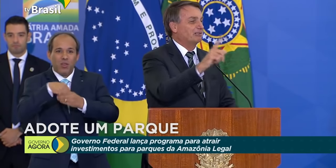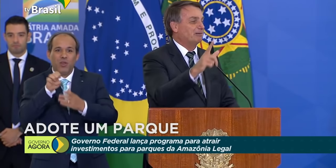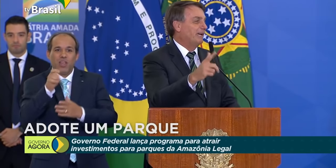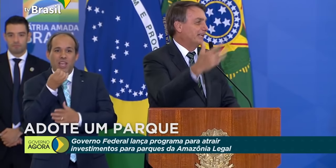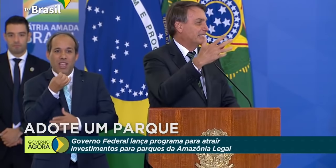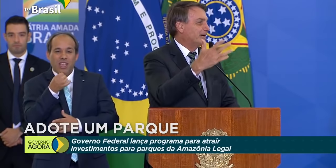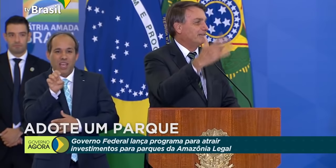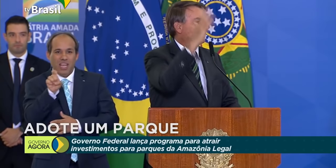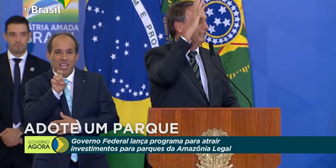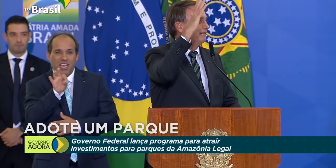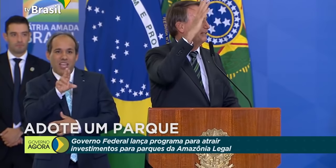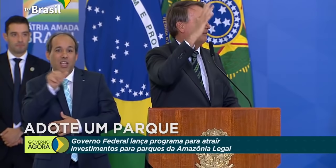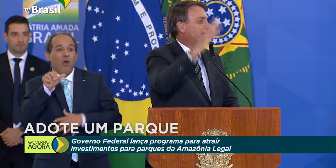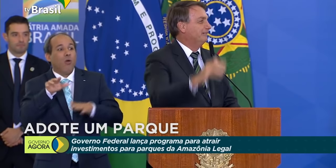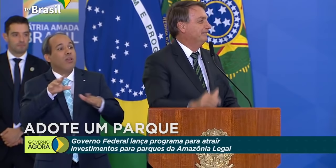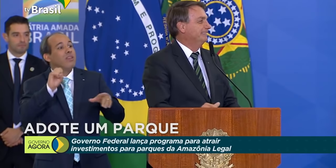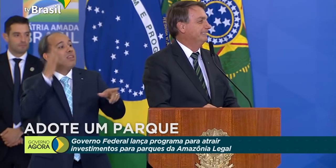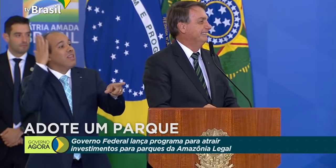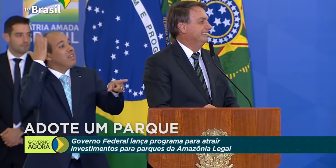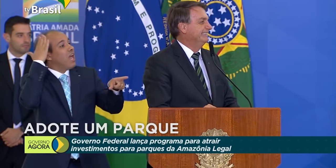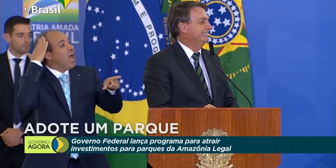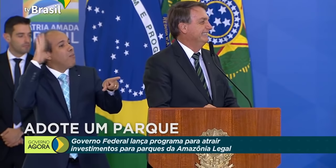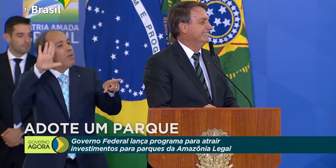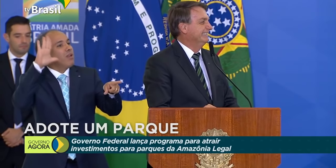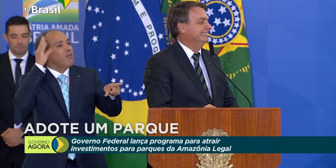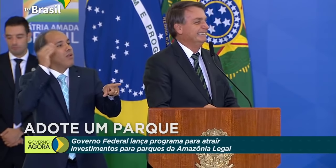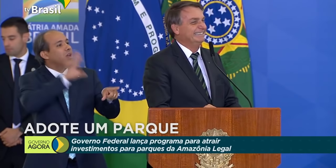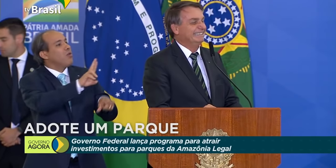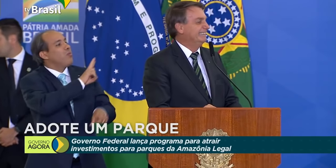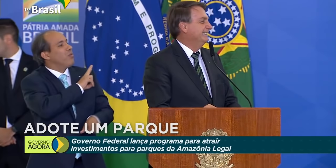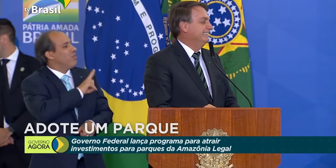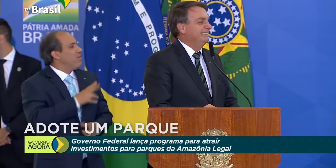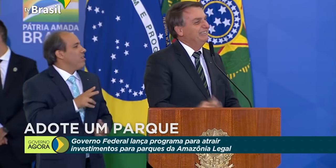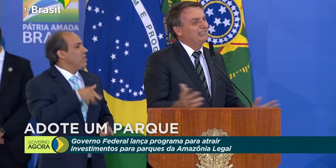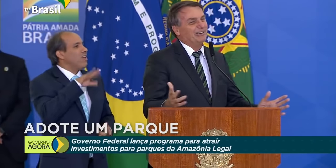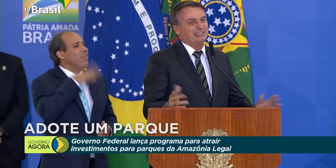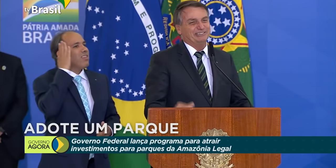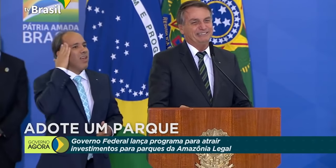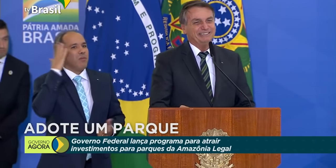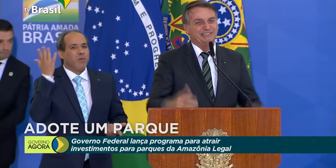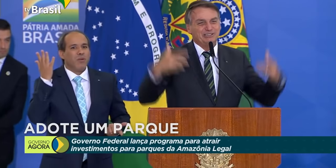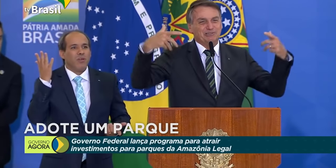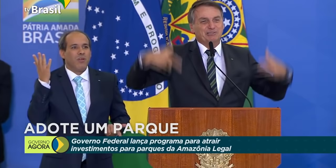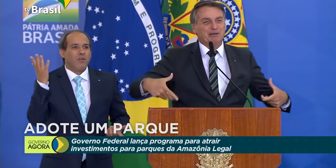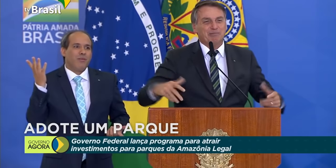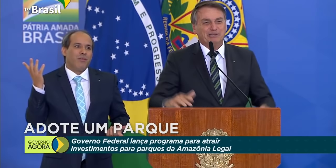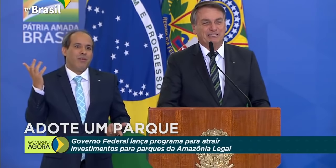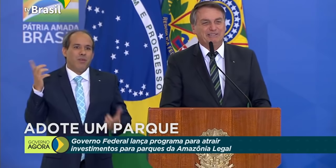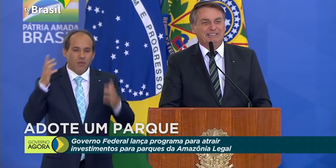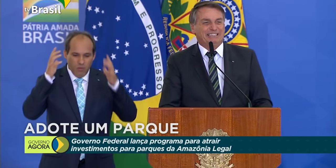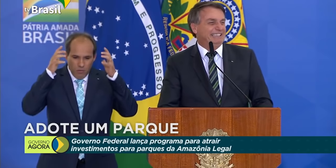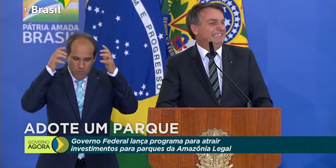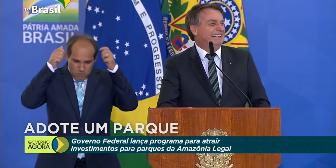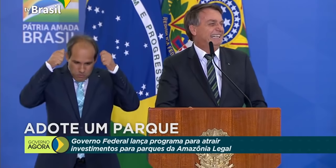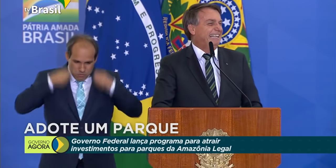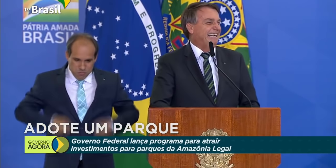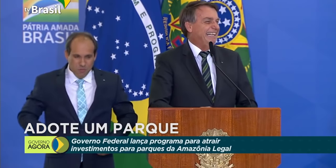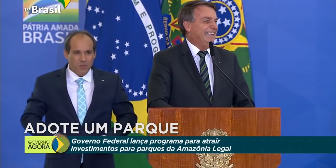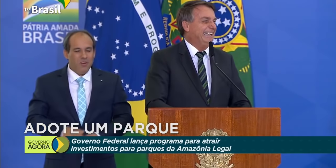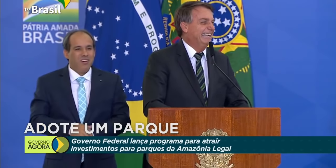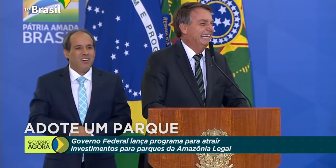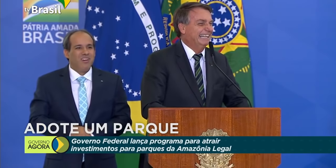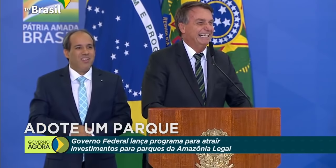se alguém te Brasil não souber que ela trabalhava aqui levante amônio a lógica de um capoeira em cima